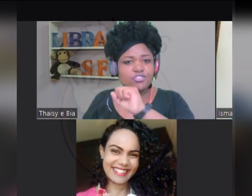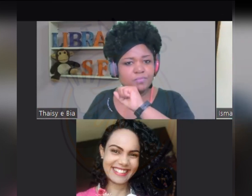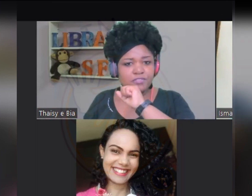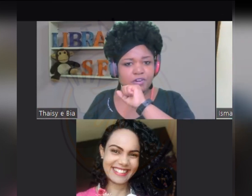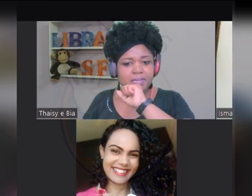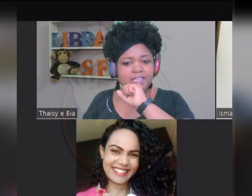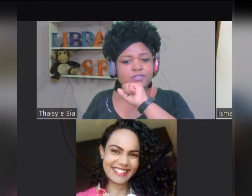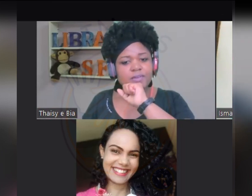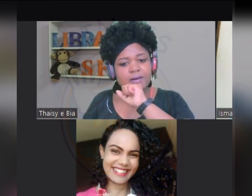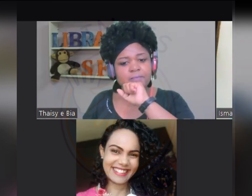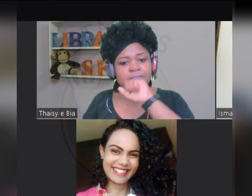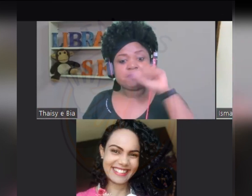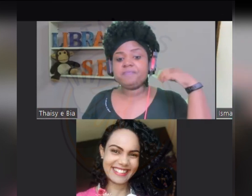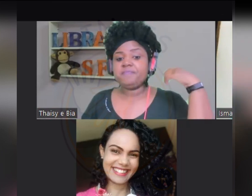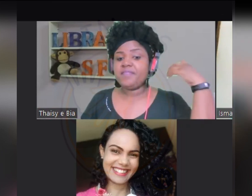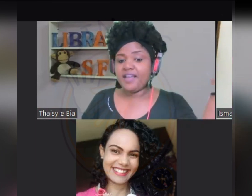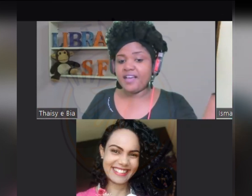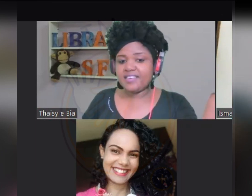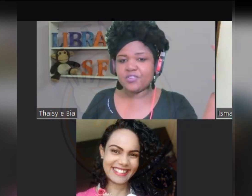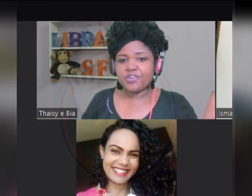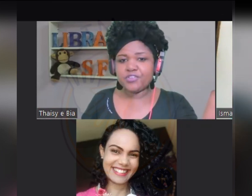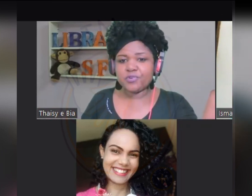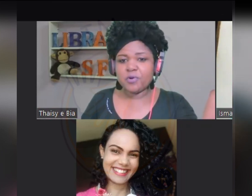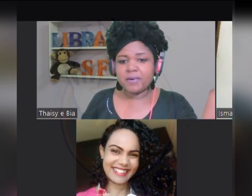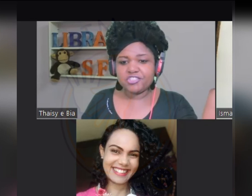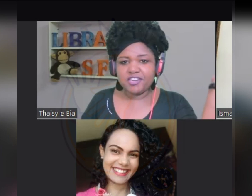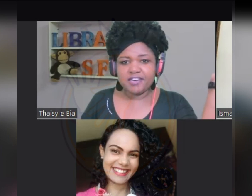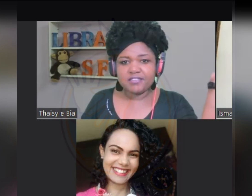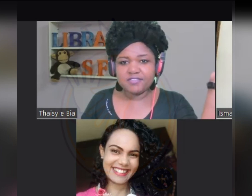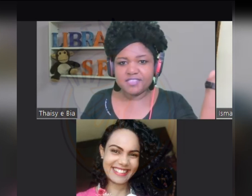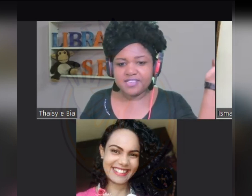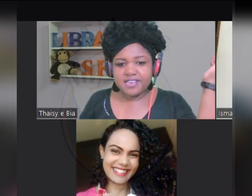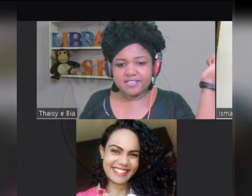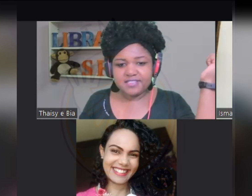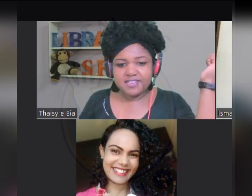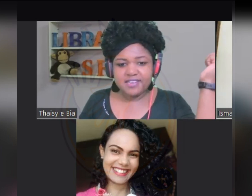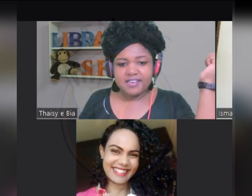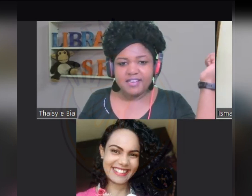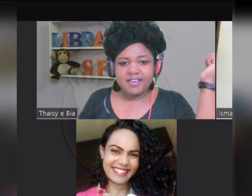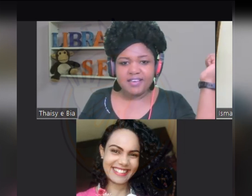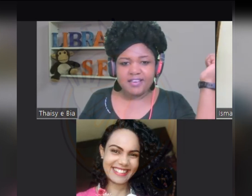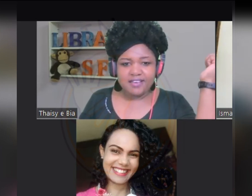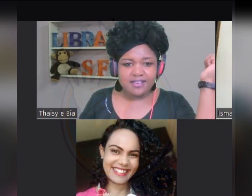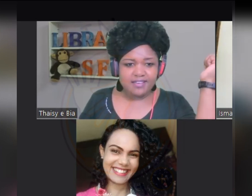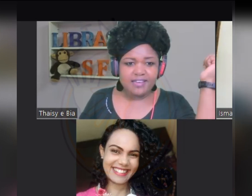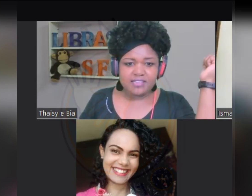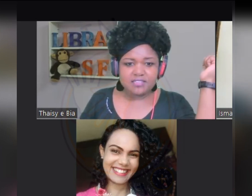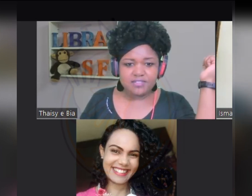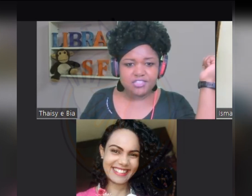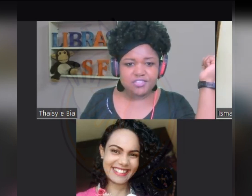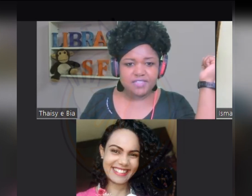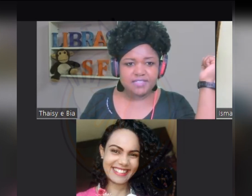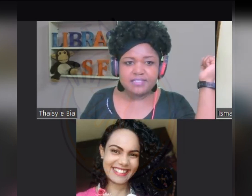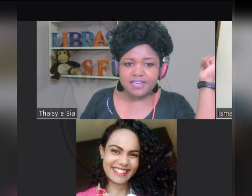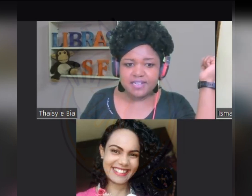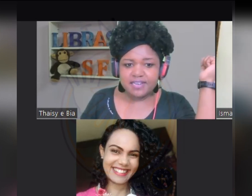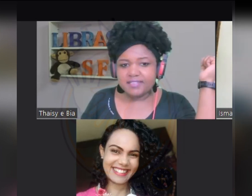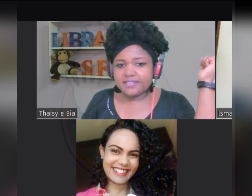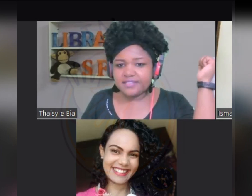uma forma natural. Aí, agora eu vou compartilhar com vocês. Essa eu acho que vai dar certo. Tem